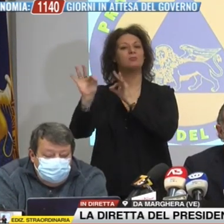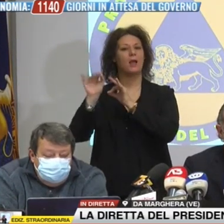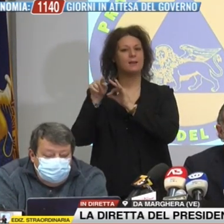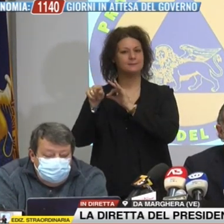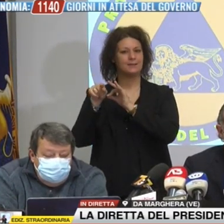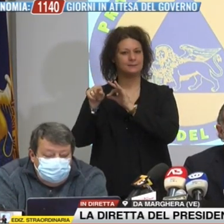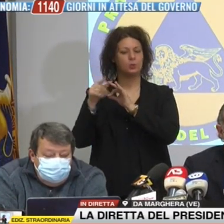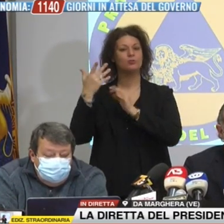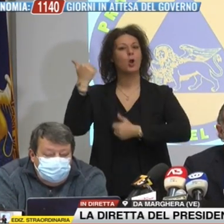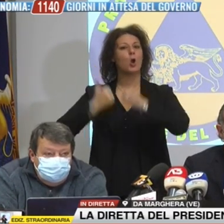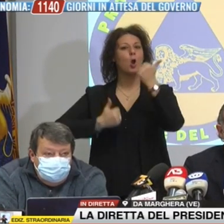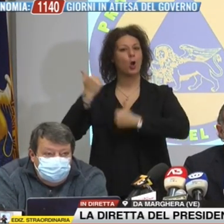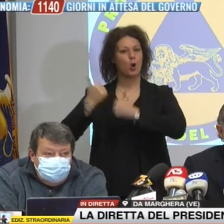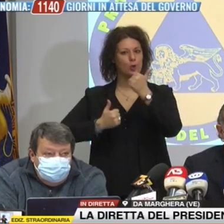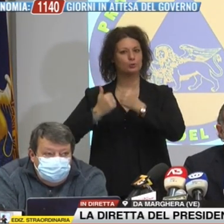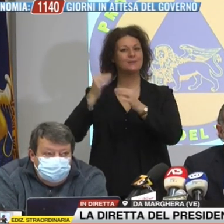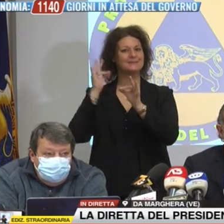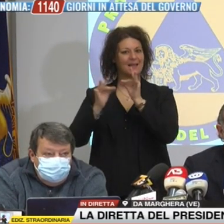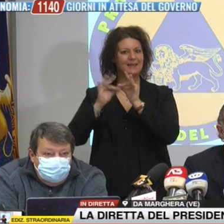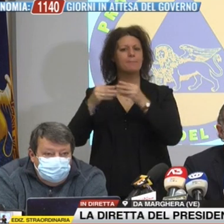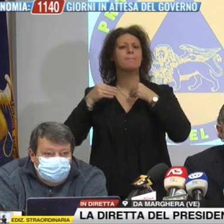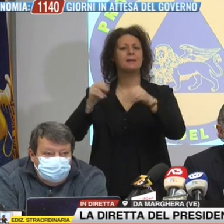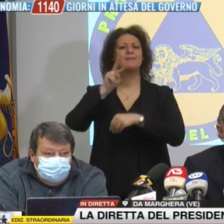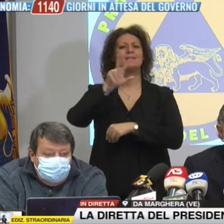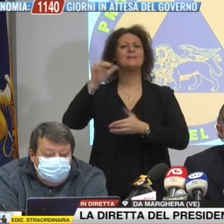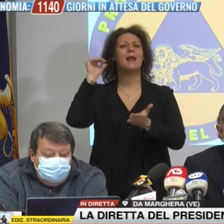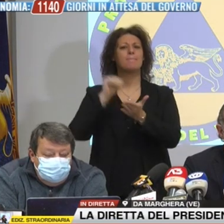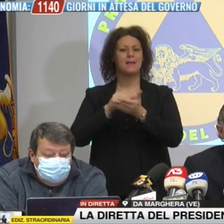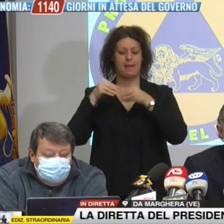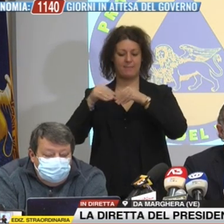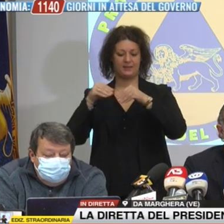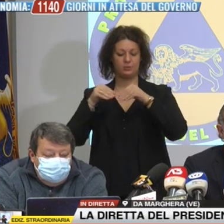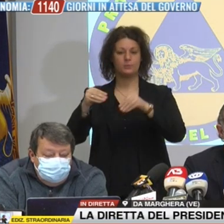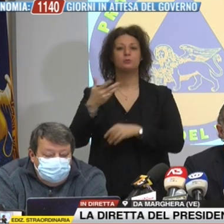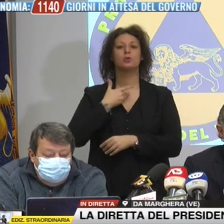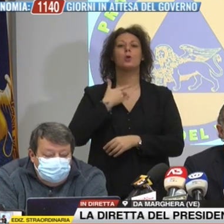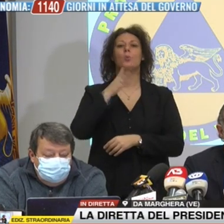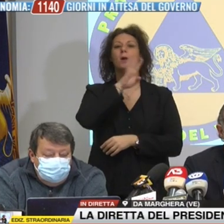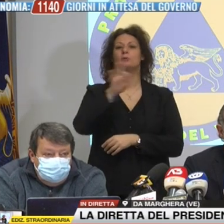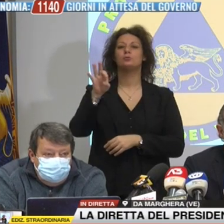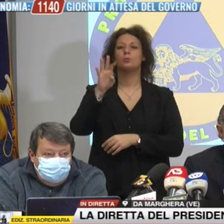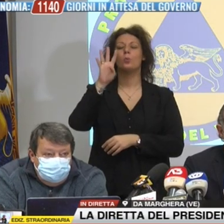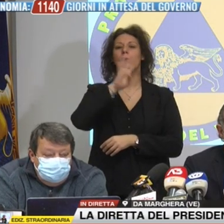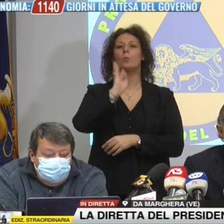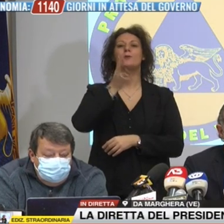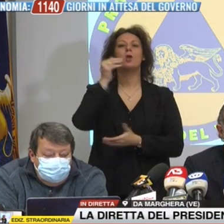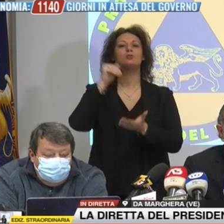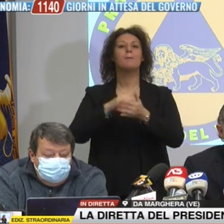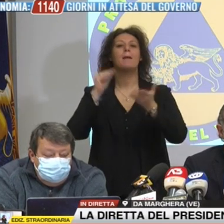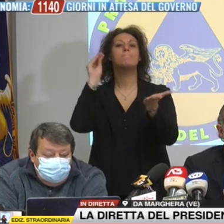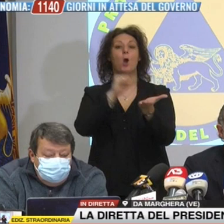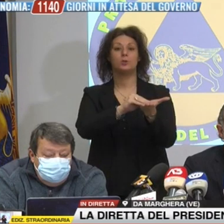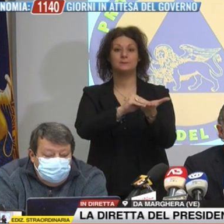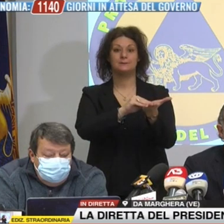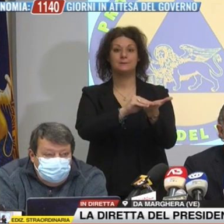22 settembre, 23.000 partecipanti in Italia, 14.500 posti, Di questi che dovrebbero entrare, questi 14.500